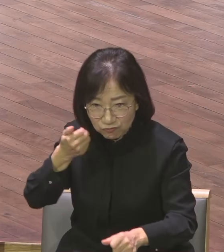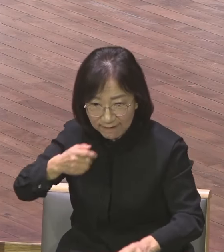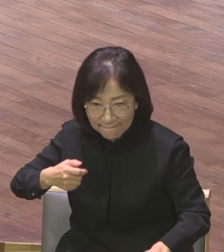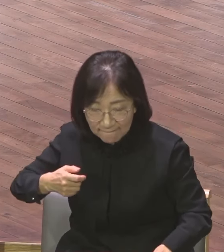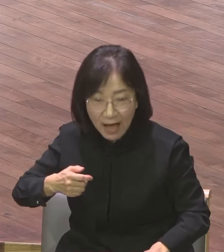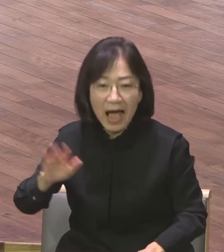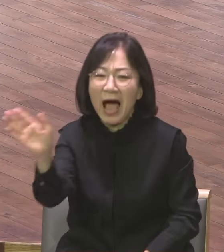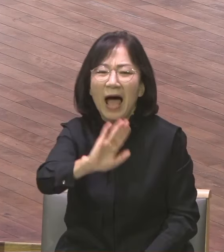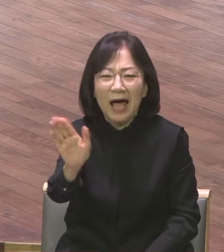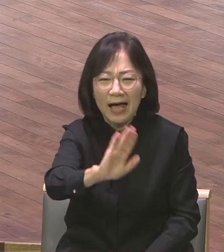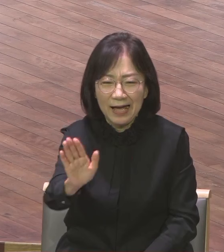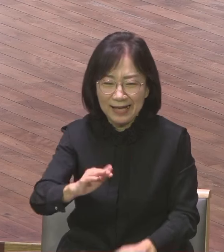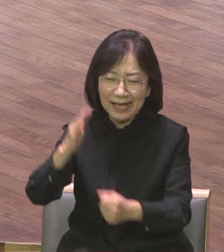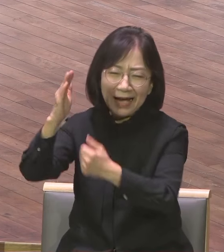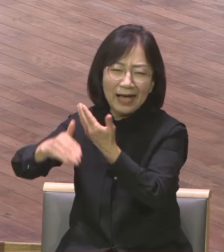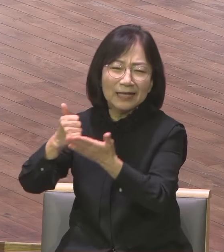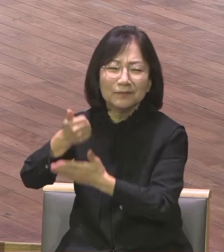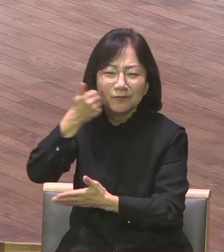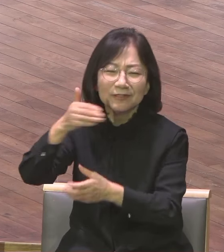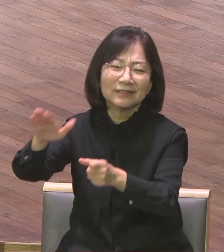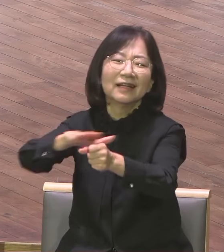분 아니에요.